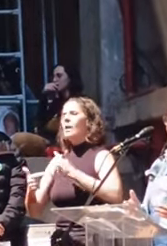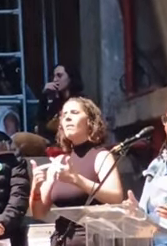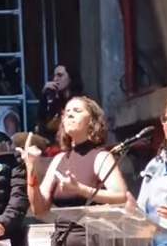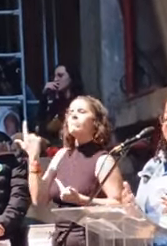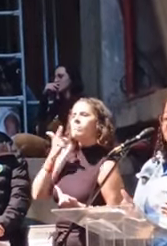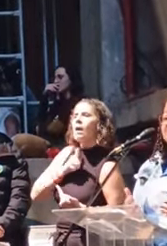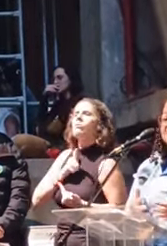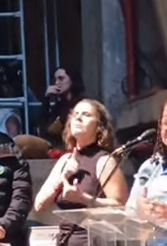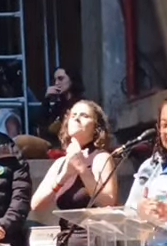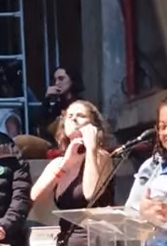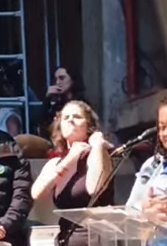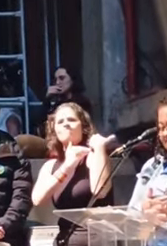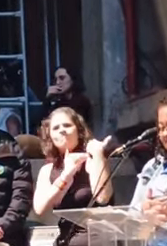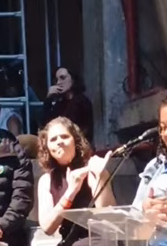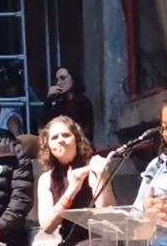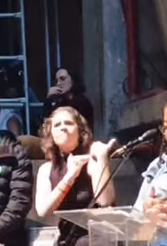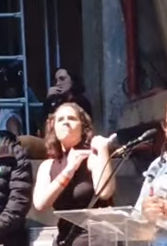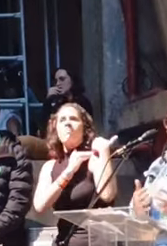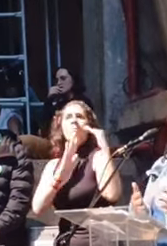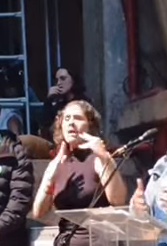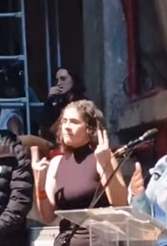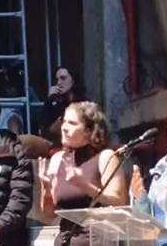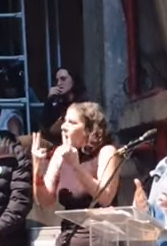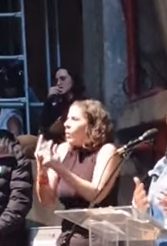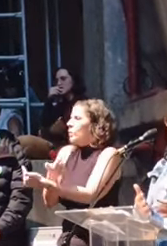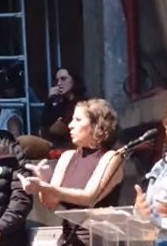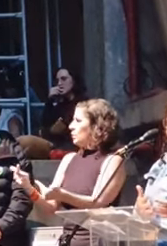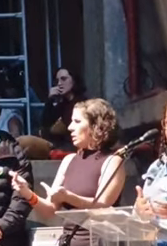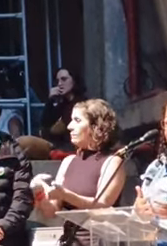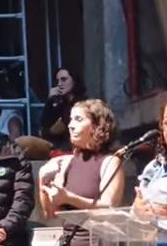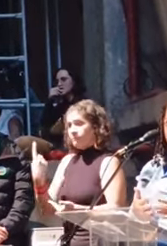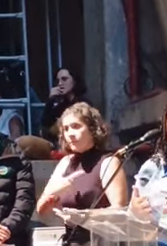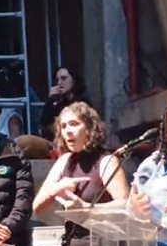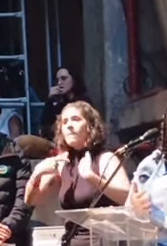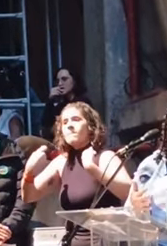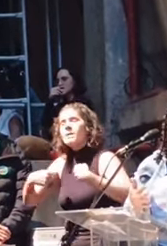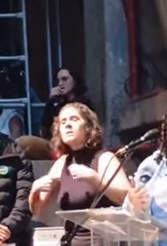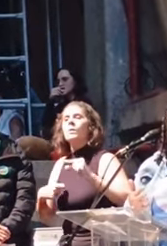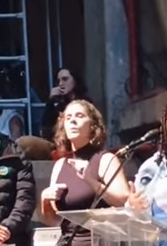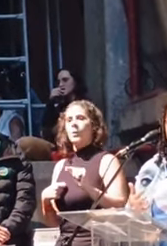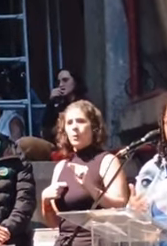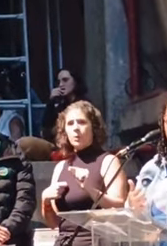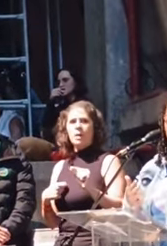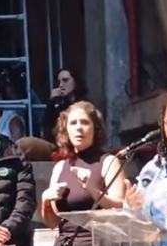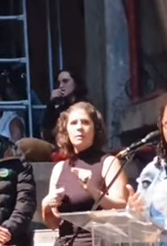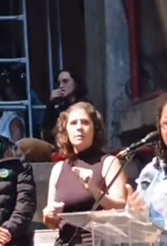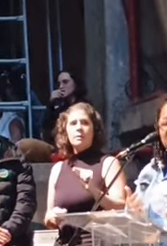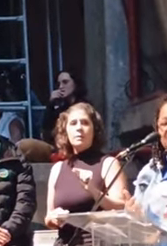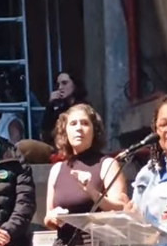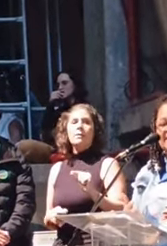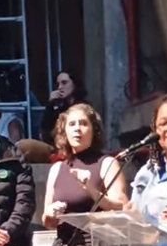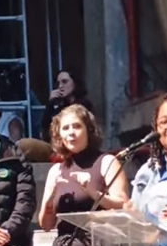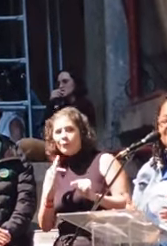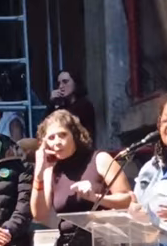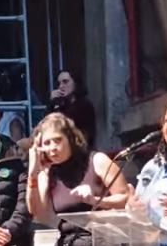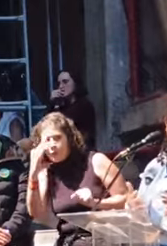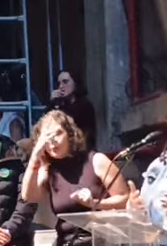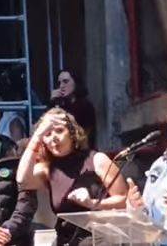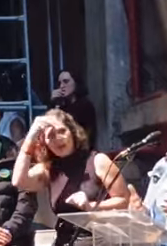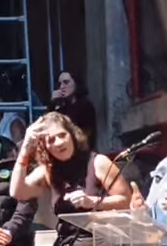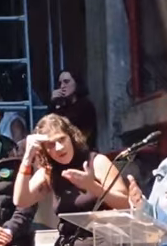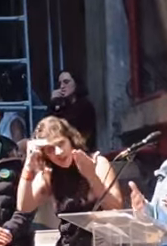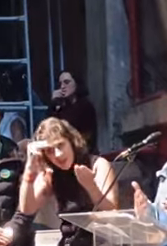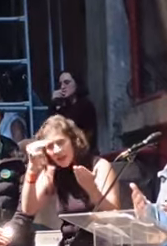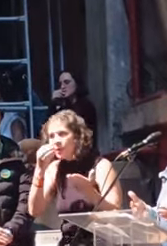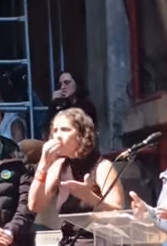Das nossas que não são valorizadas. Então a gente precisa que nosso futuro prefeito, que